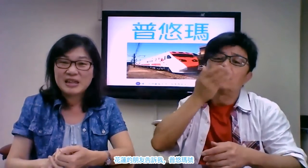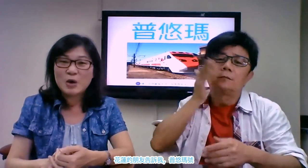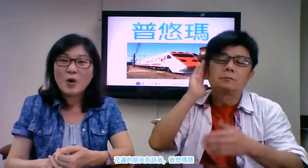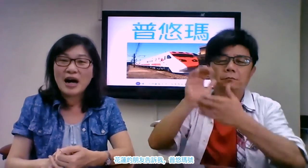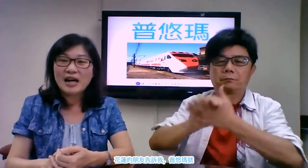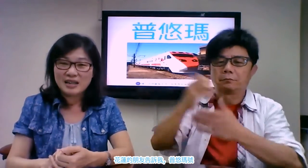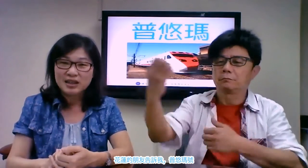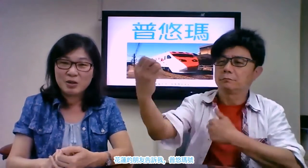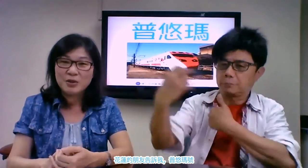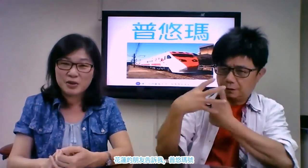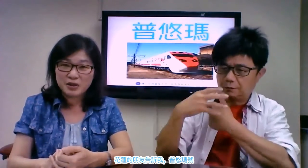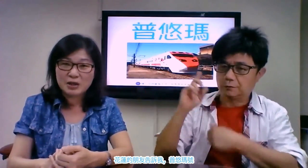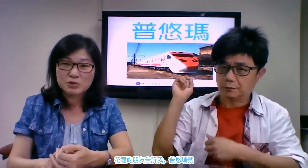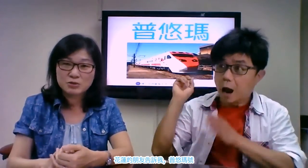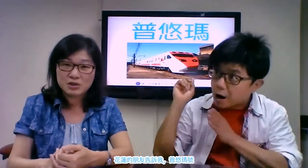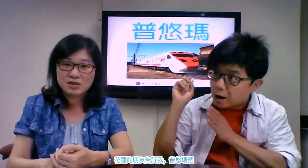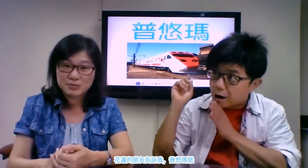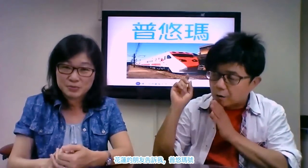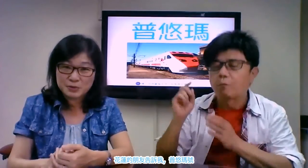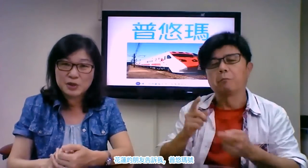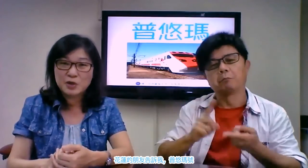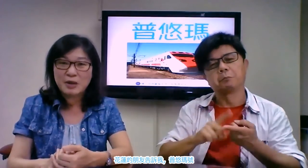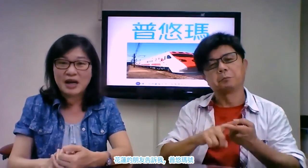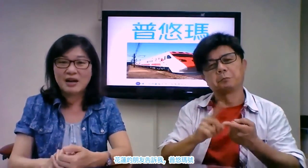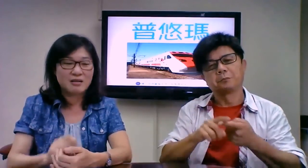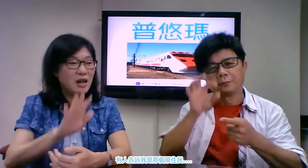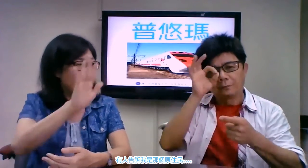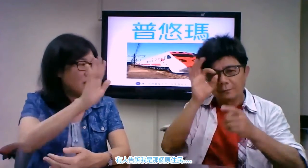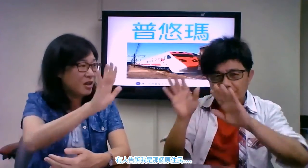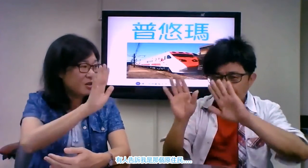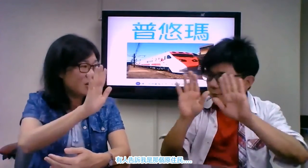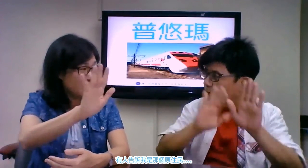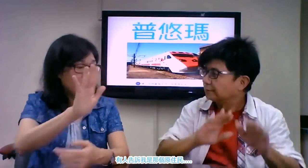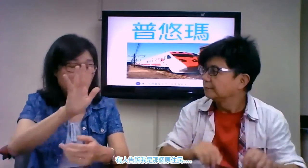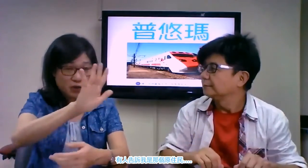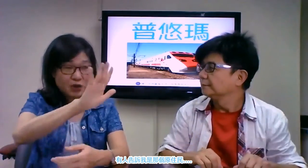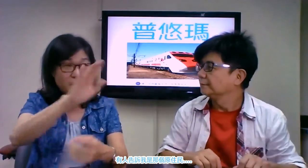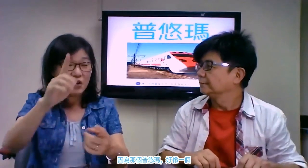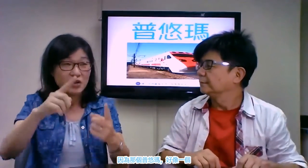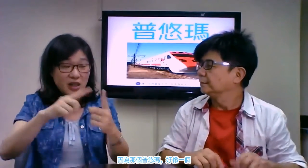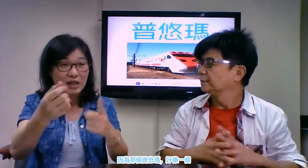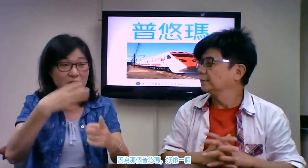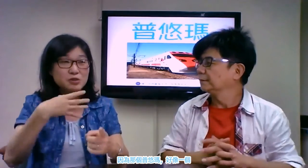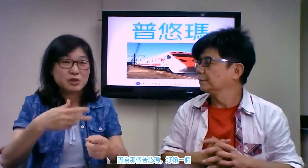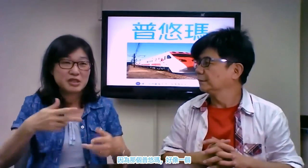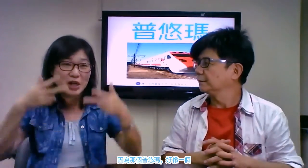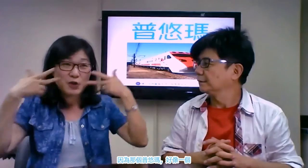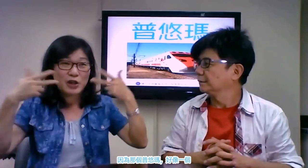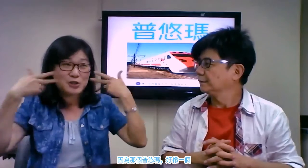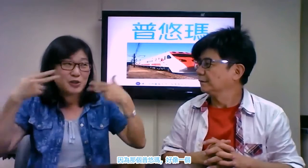花莲的龙朋友告诉我，普悠玛号，有人告诉我是那个原住民